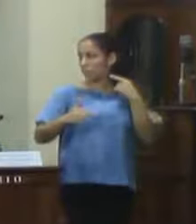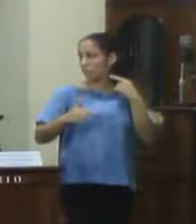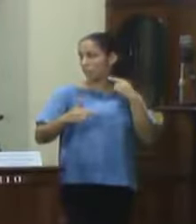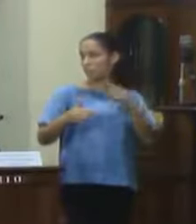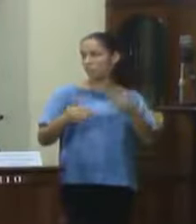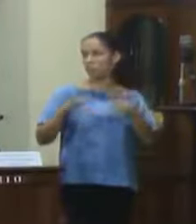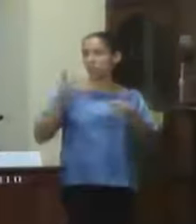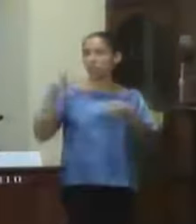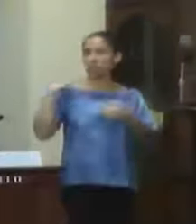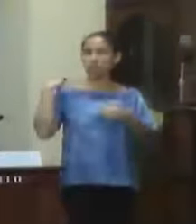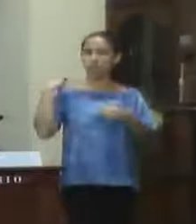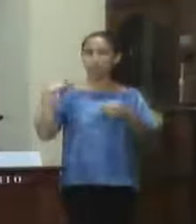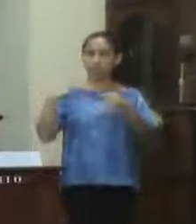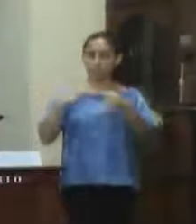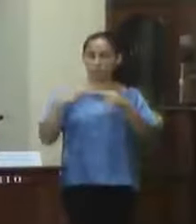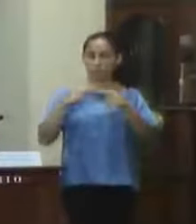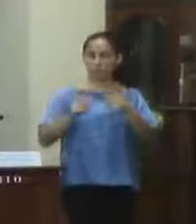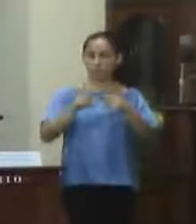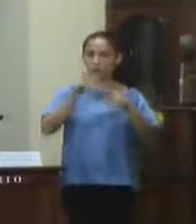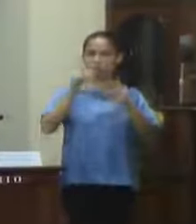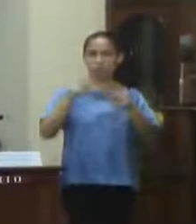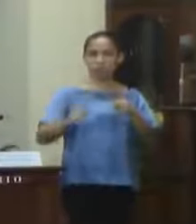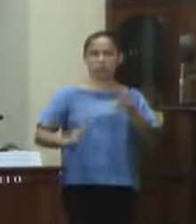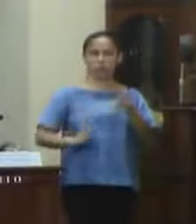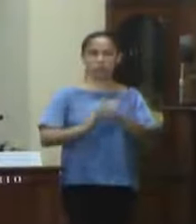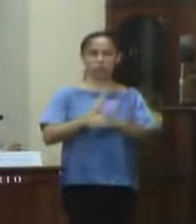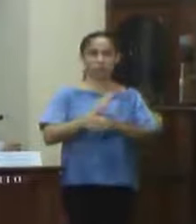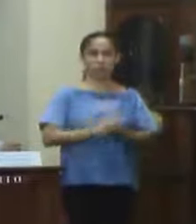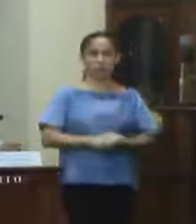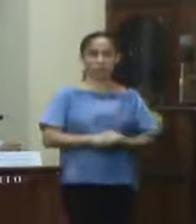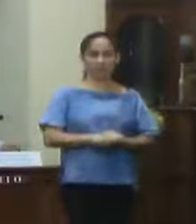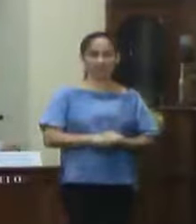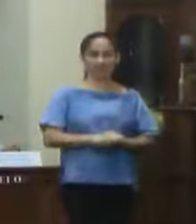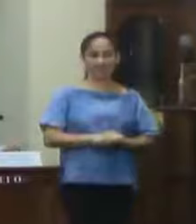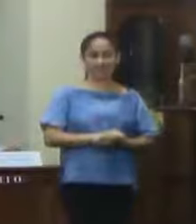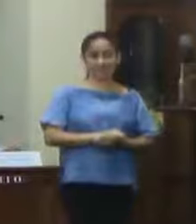Aqueles que concordarem permaneçam como estão. Aprovado.